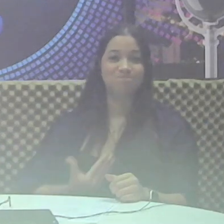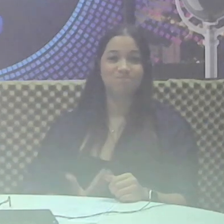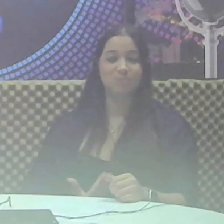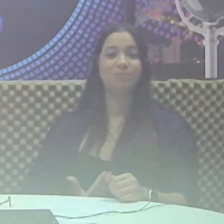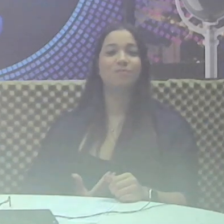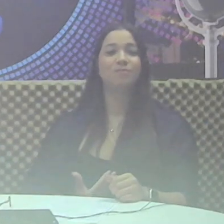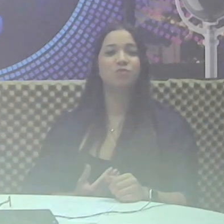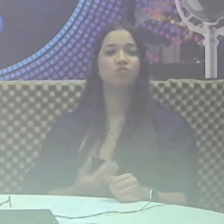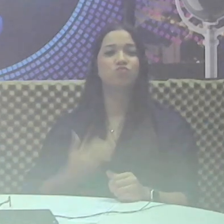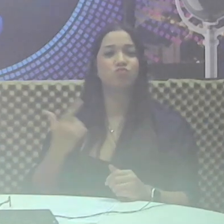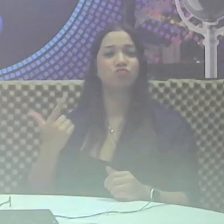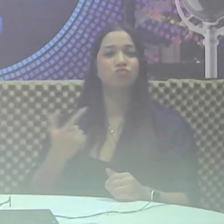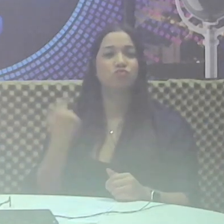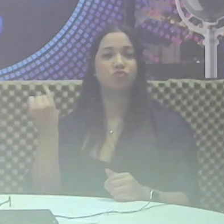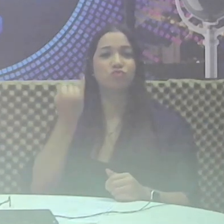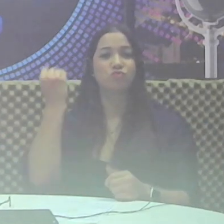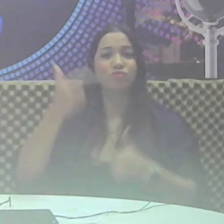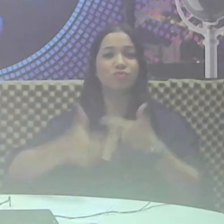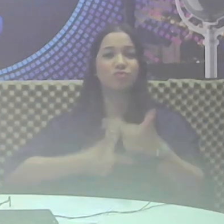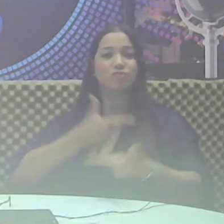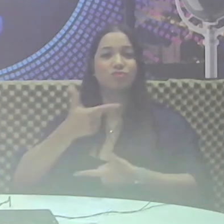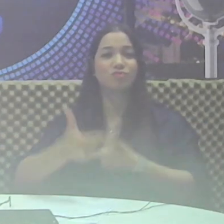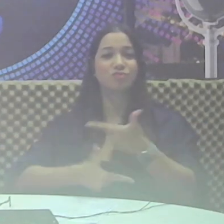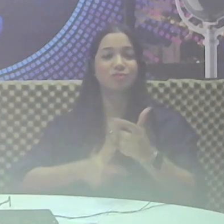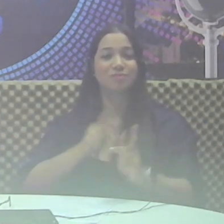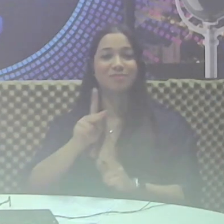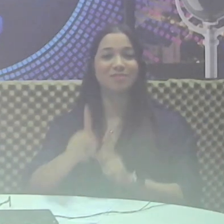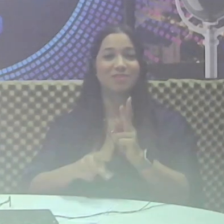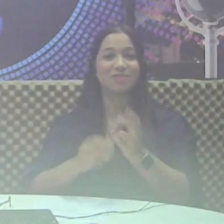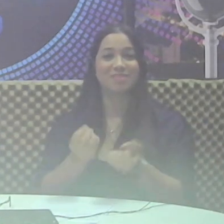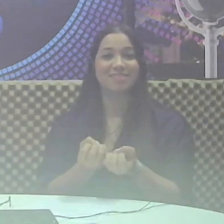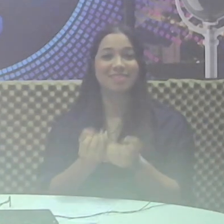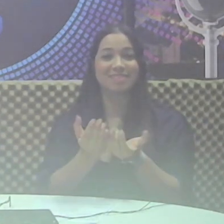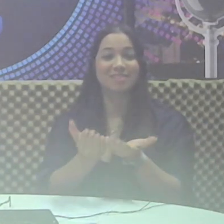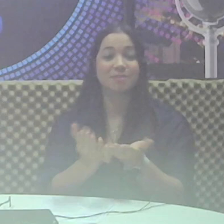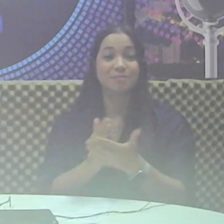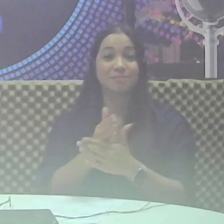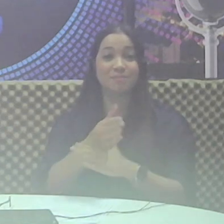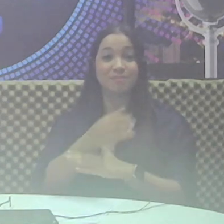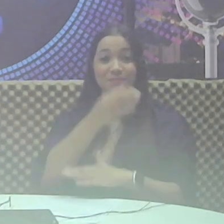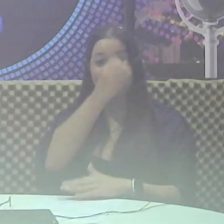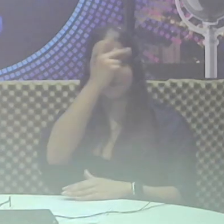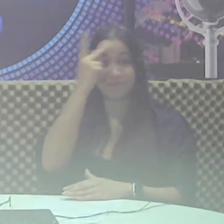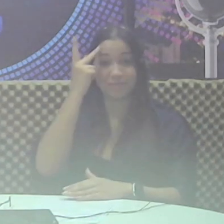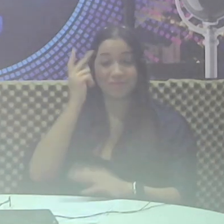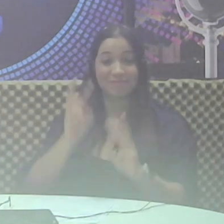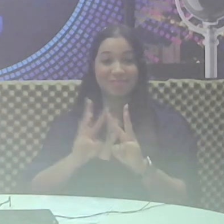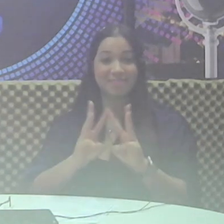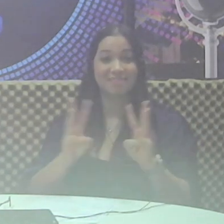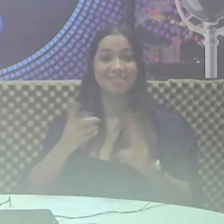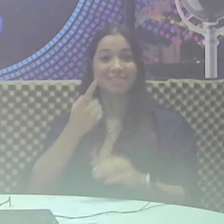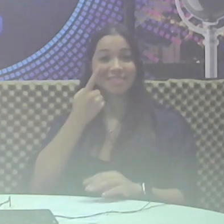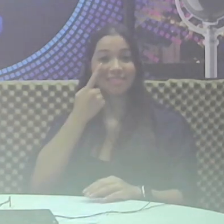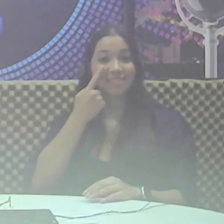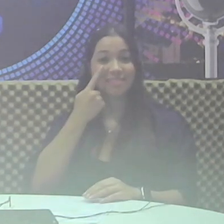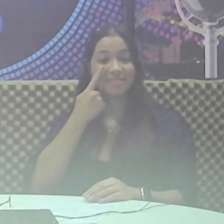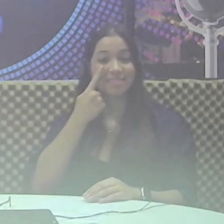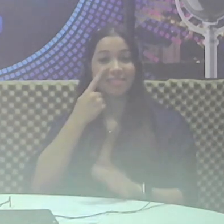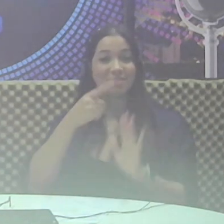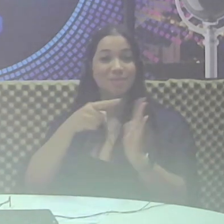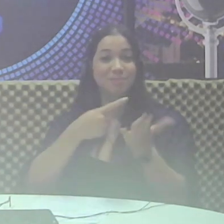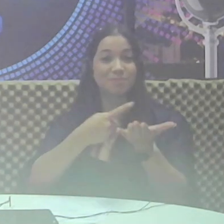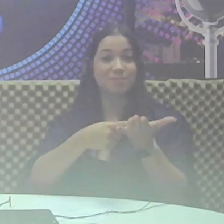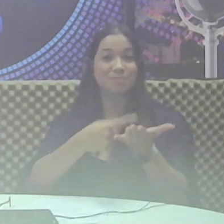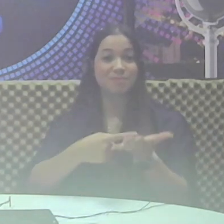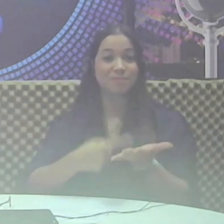relevantes serviços prestados à população. Acesse o portal da Prefeitura de Uberlândia para conferir a agenda completa